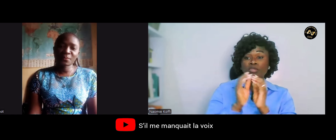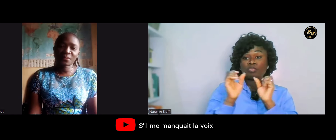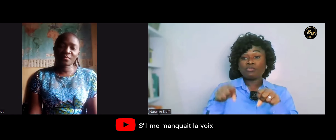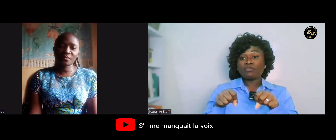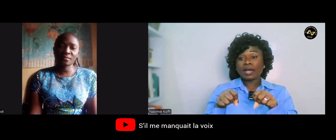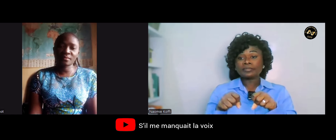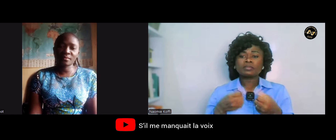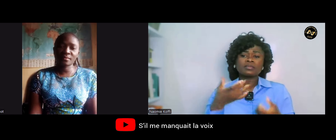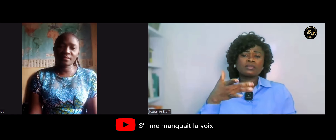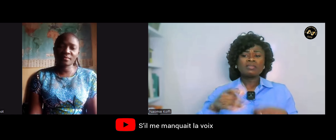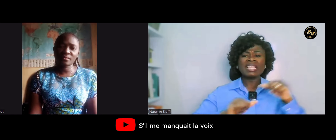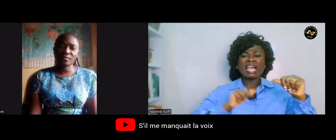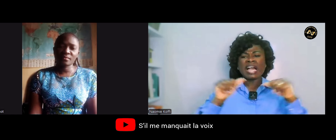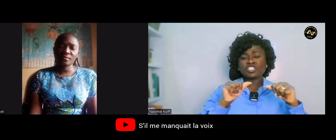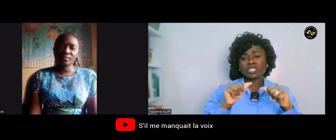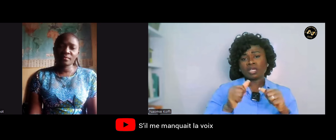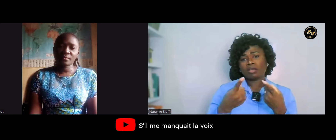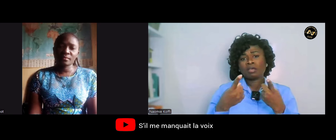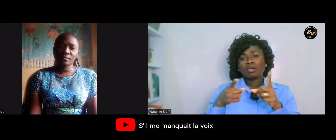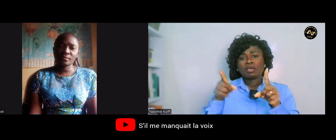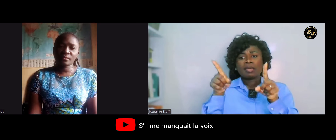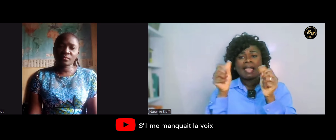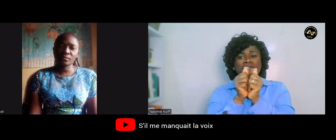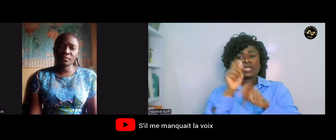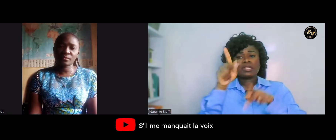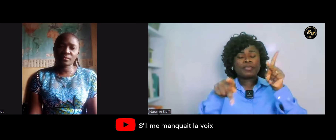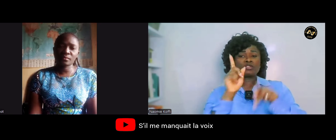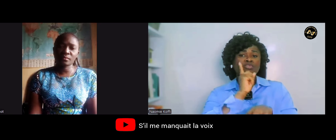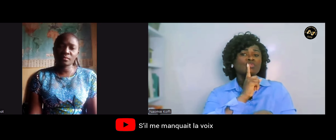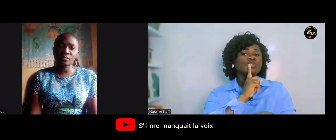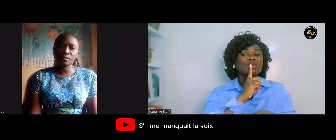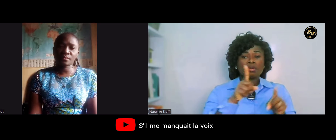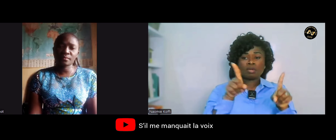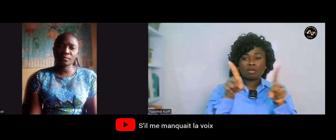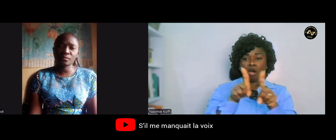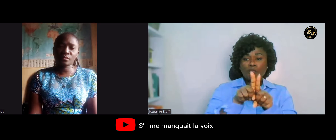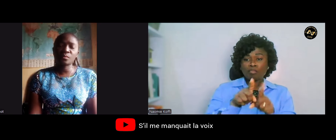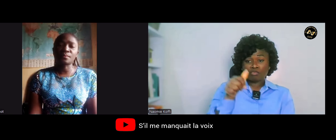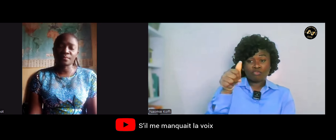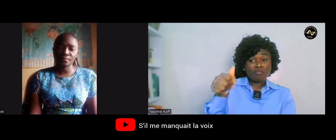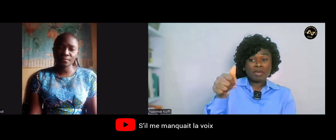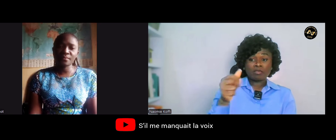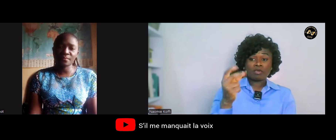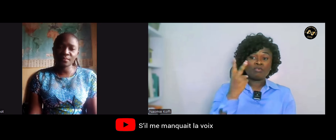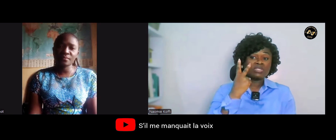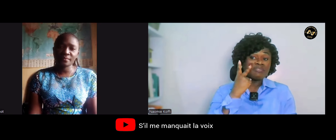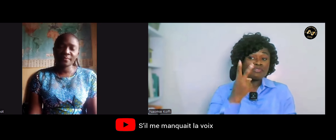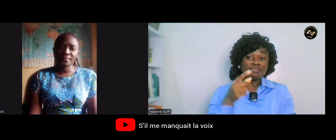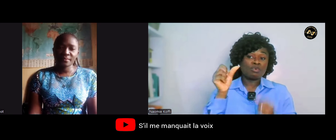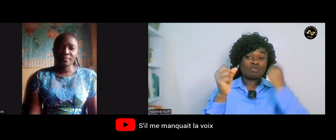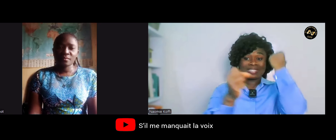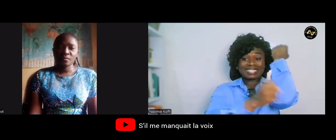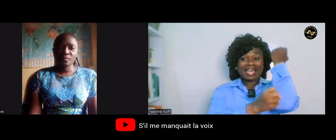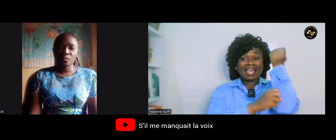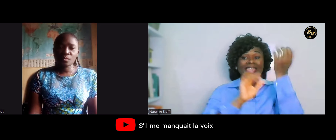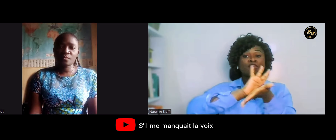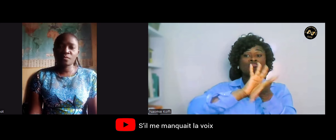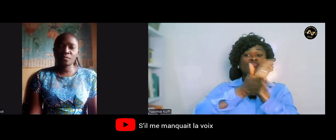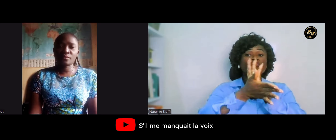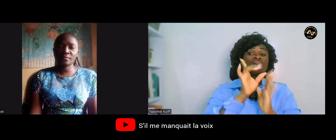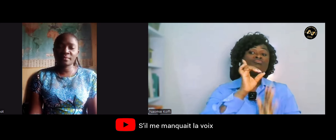demandons, c'est de pouvoir agir avec les personnes sourdes comme vous-même. Vous avez vu que